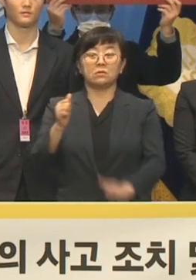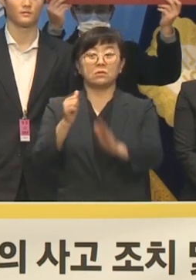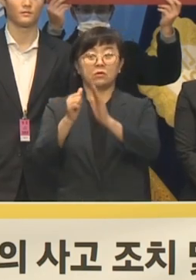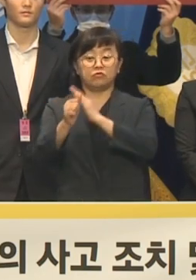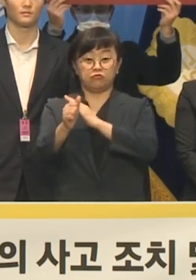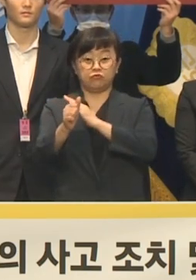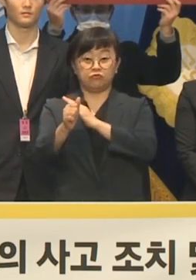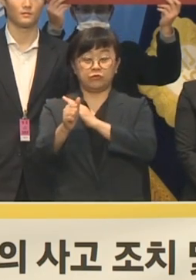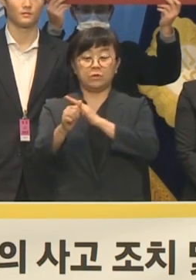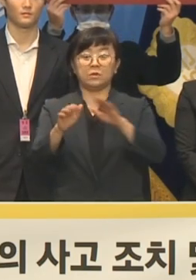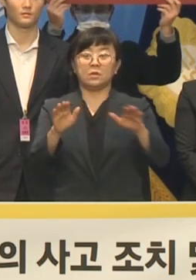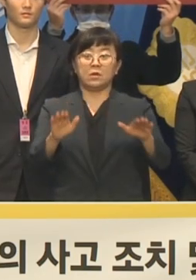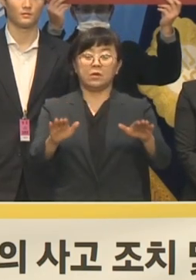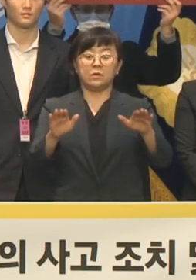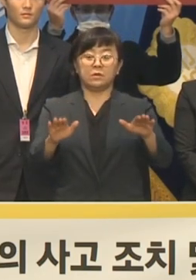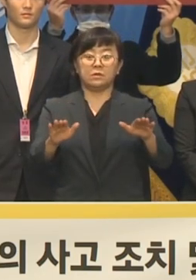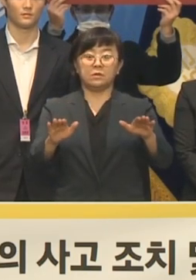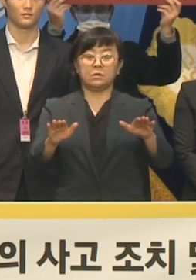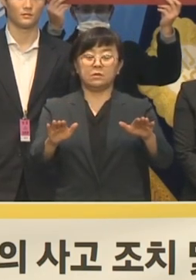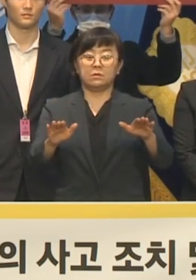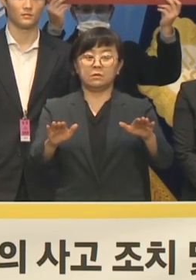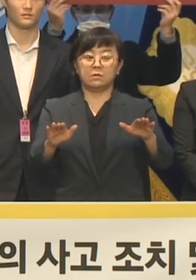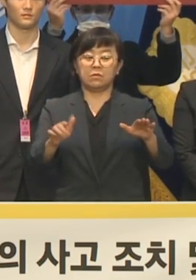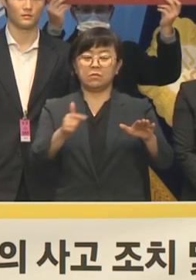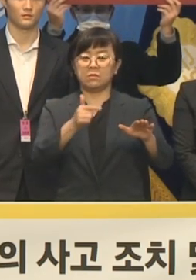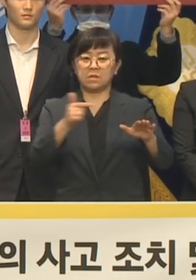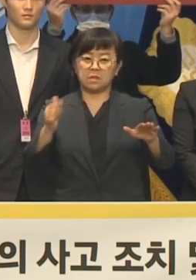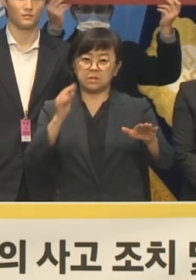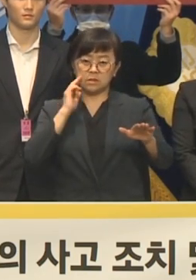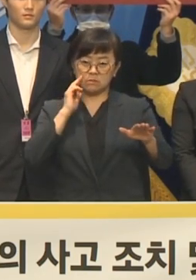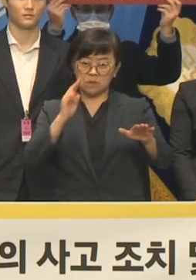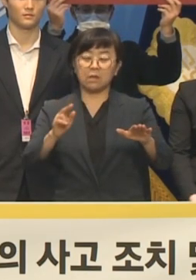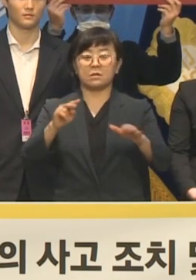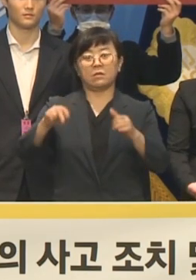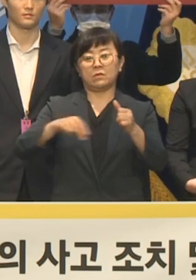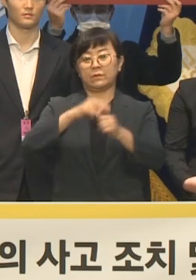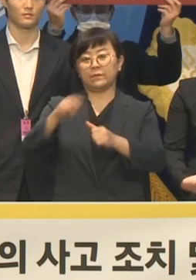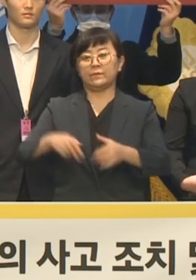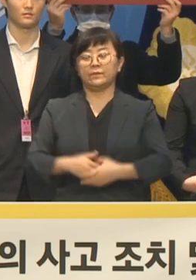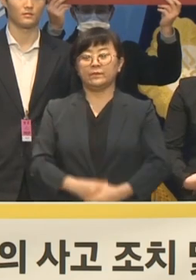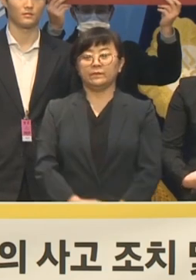경우에는 현재 상태가 매우 심각하다고 합니다.